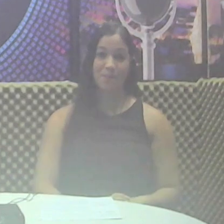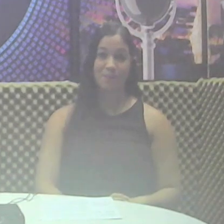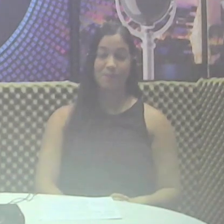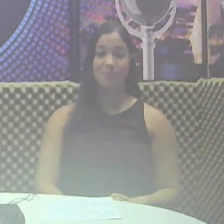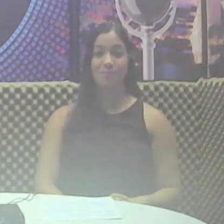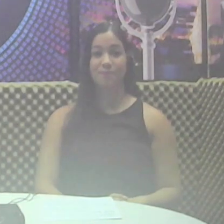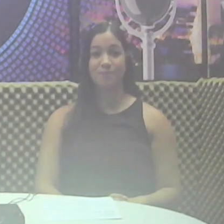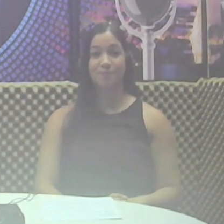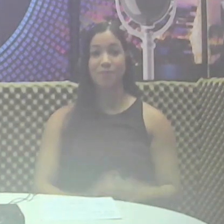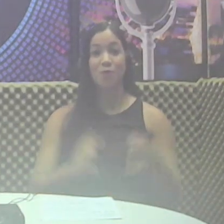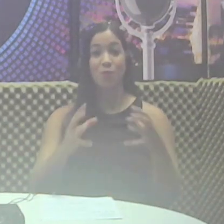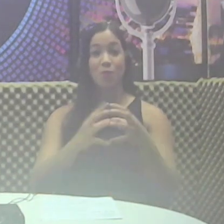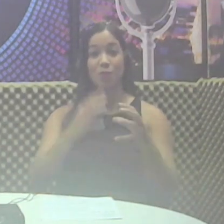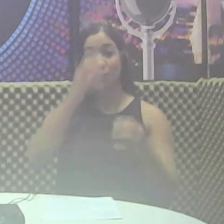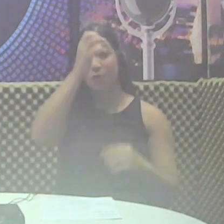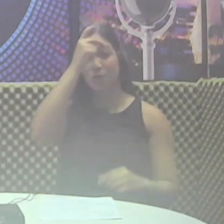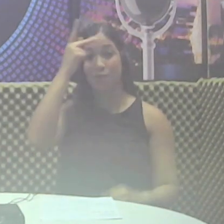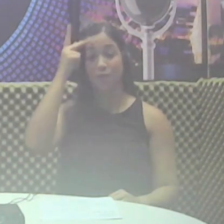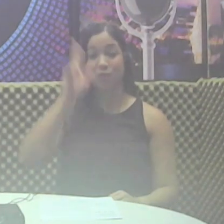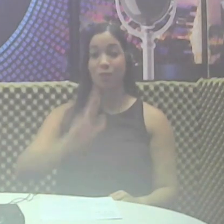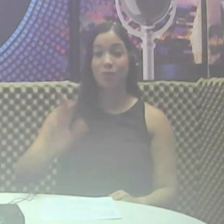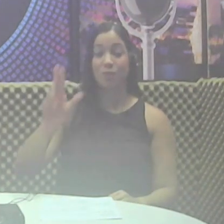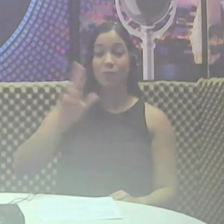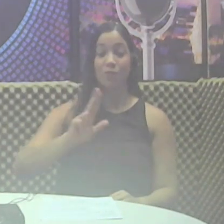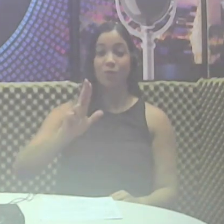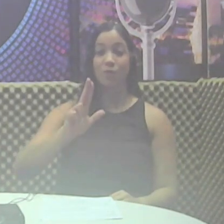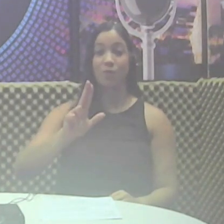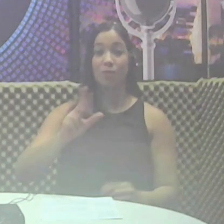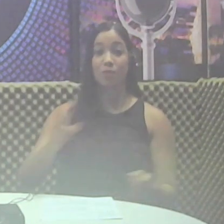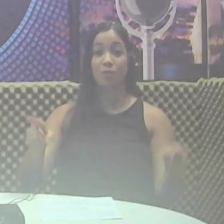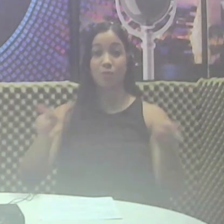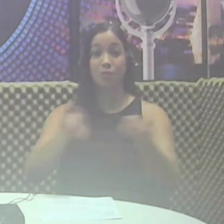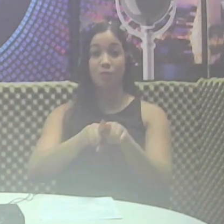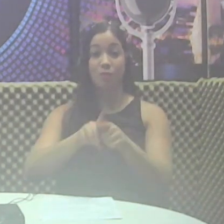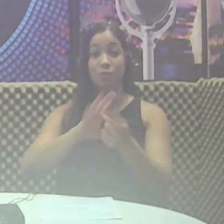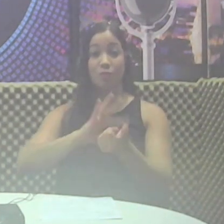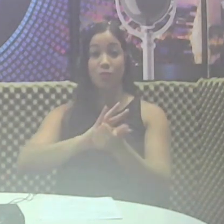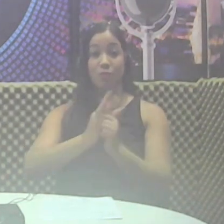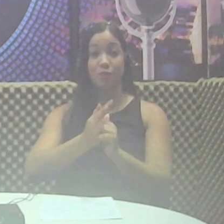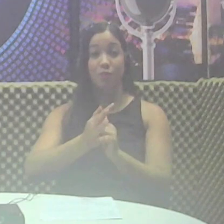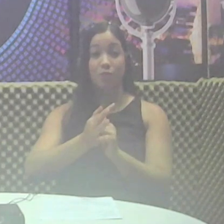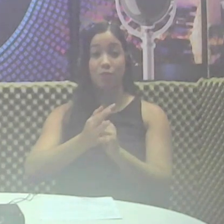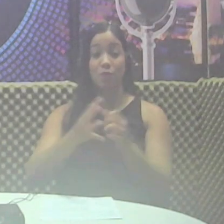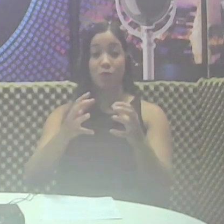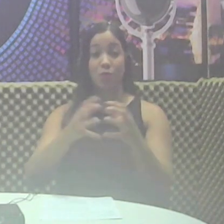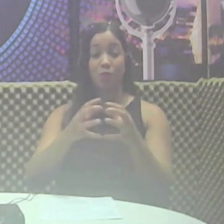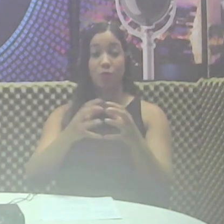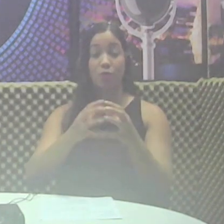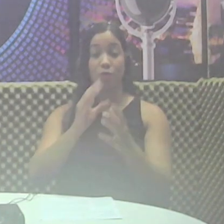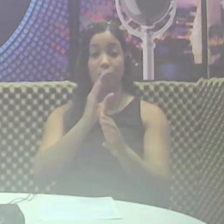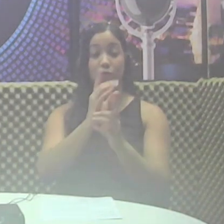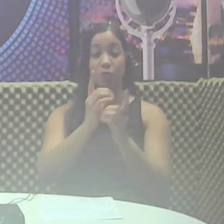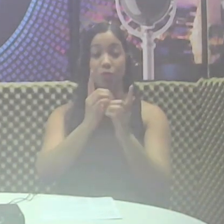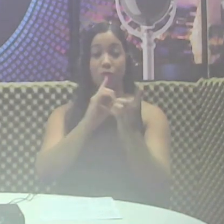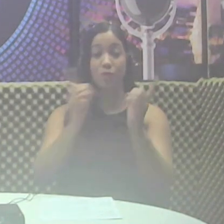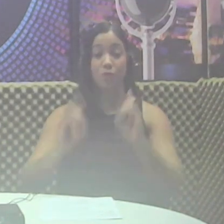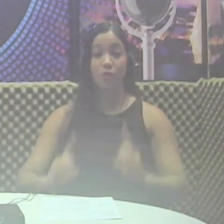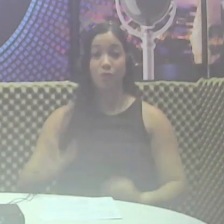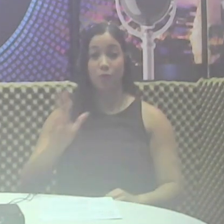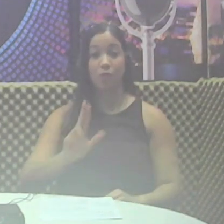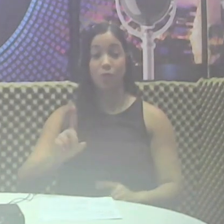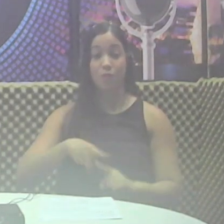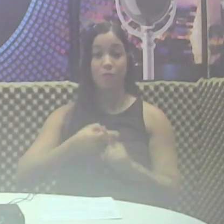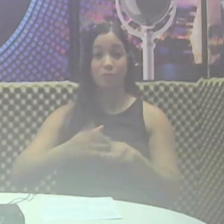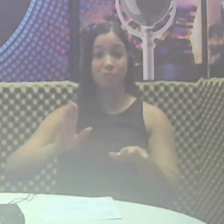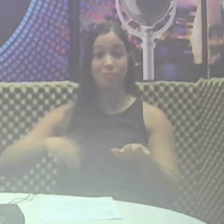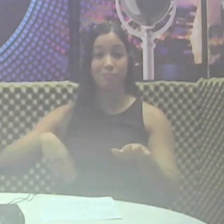notícias. A equipe da Prefeitura de Uberlândia, formada por meio da parceria entre FUTEL, Clube Desportivo para Deficientes de Uberlândia e Praia